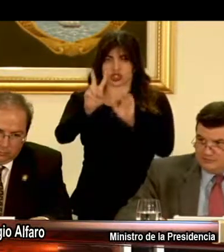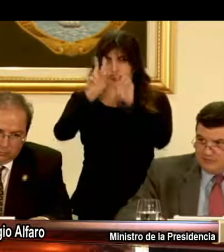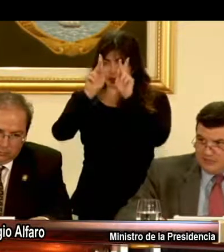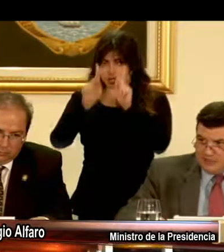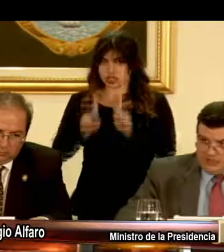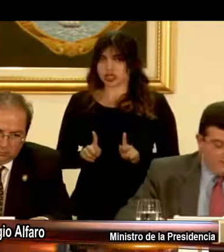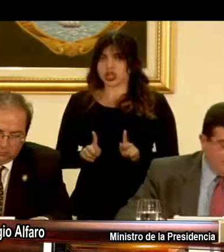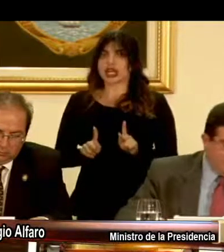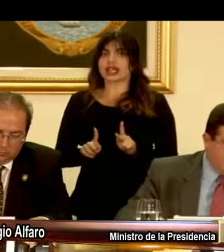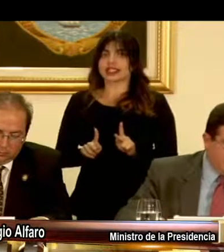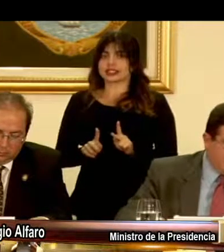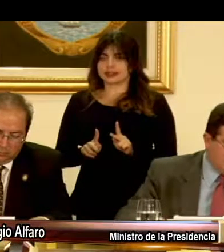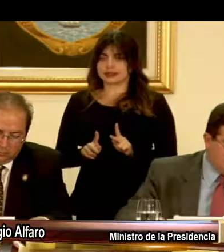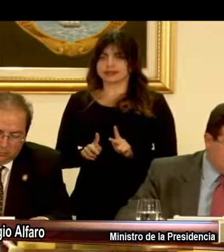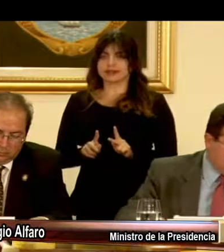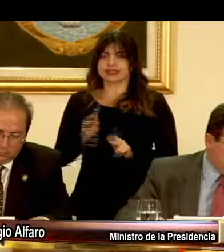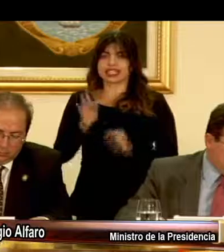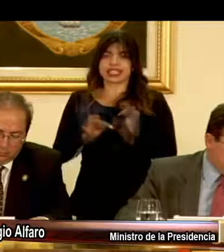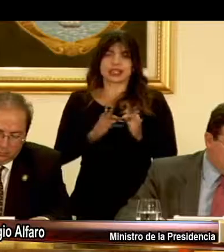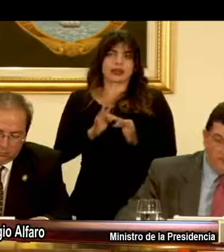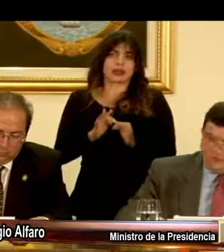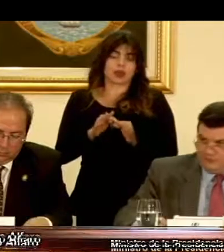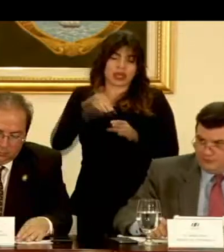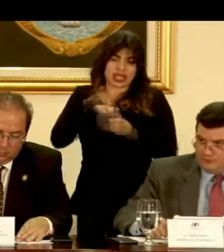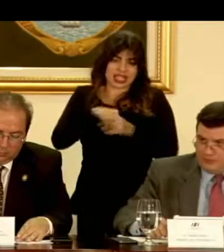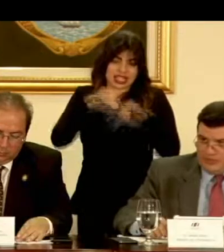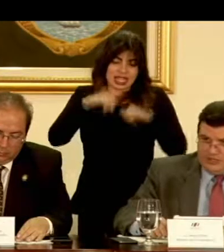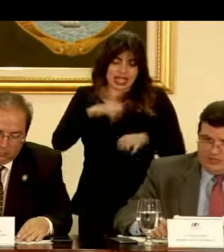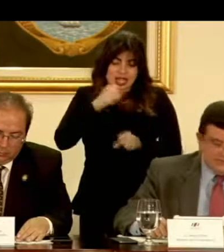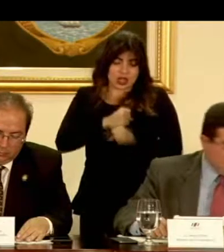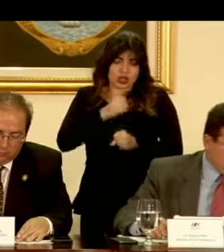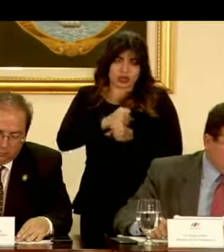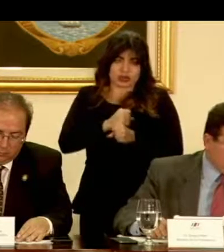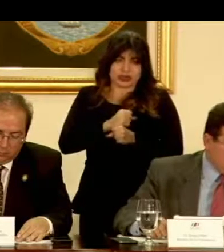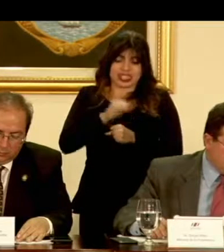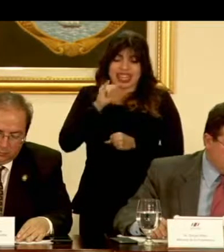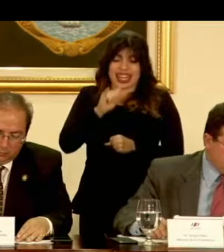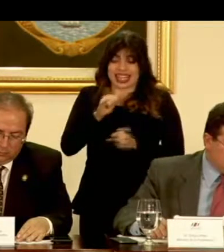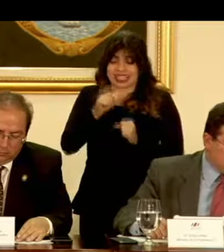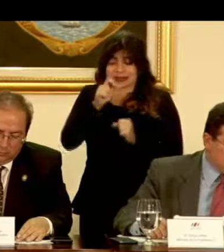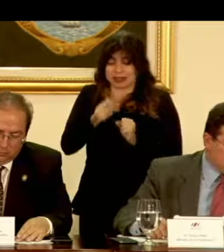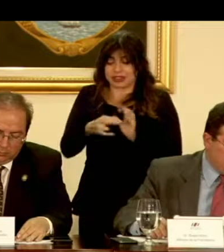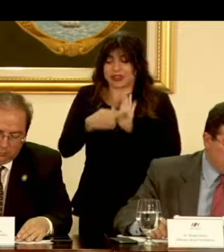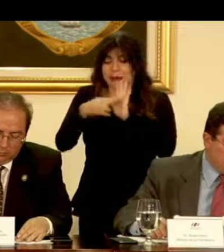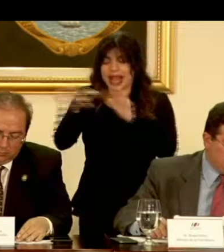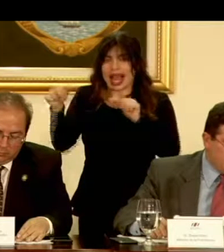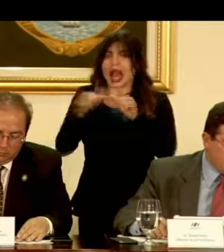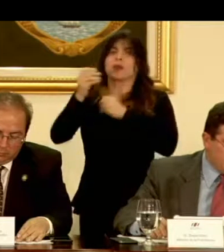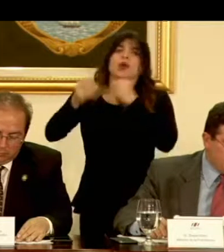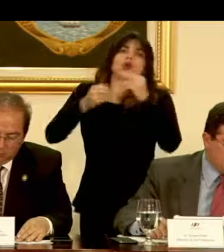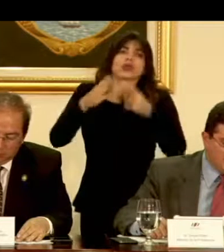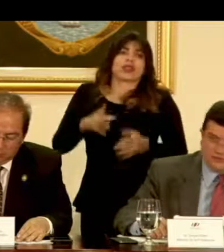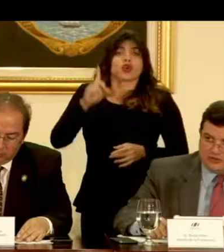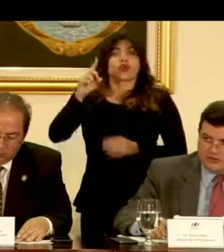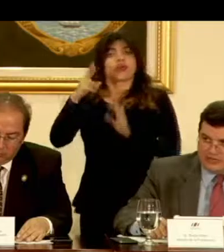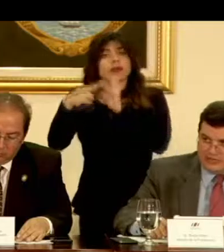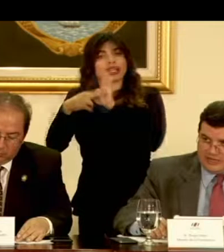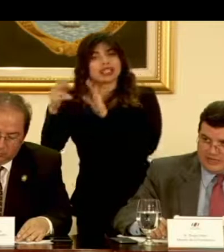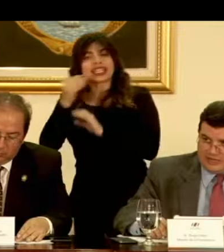ellas representación municipal de Buenos Aires, Corredores, Cotobruz, Golfito y Osa, además de representantes de